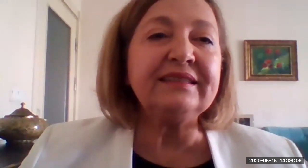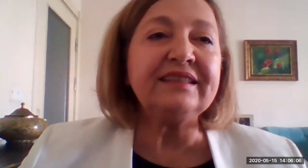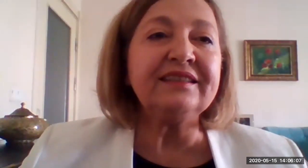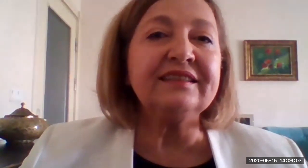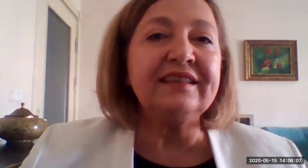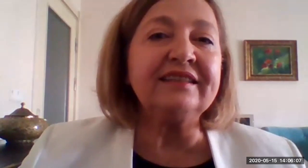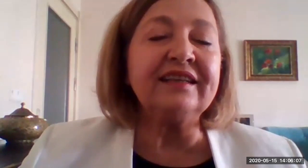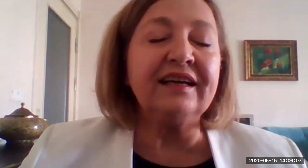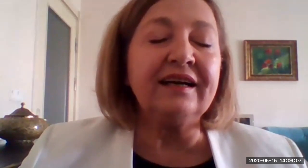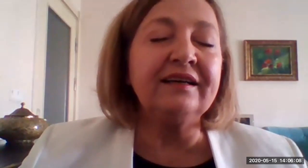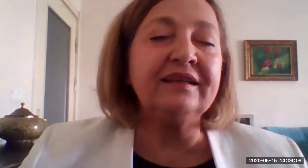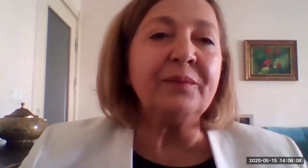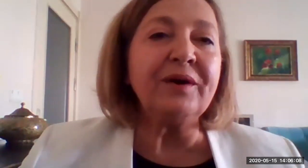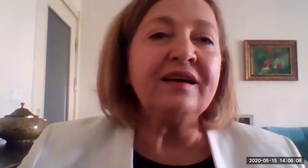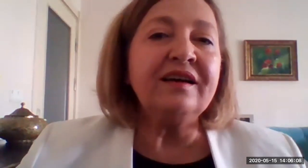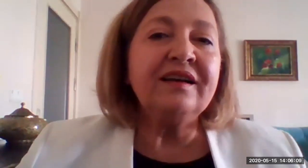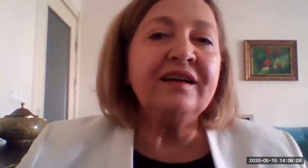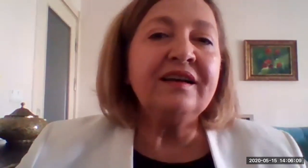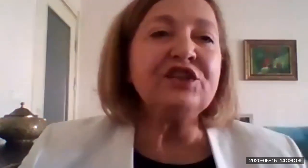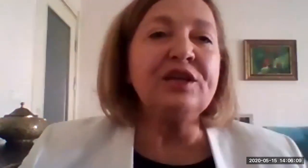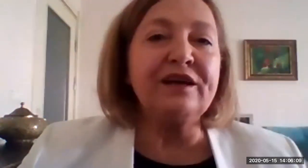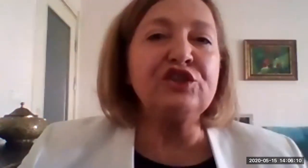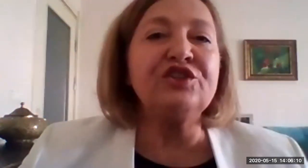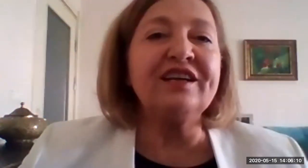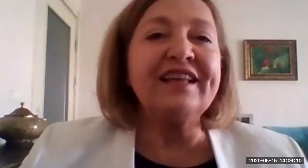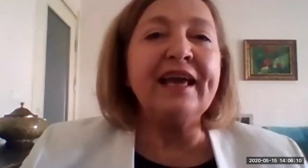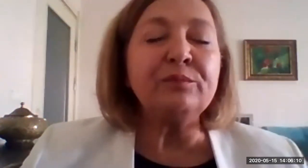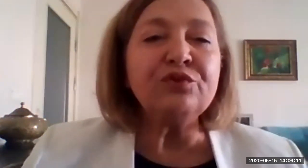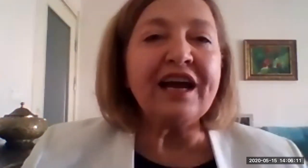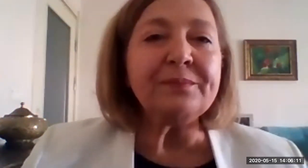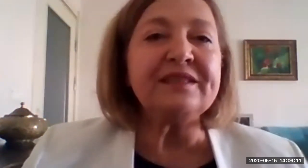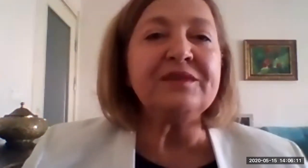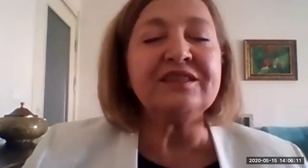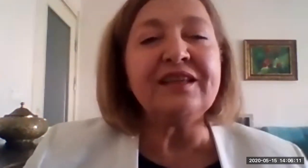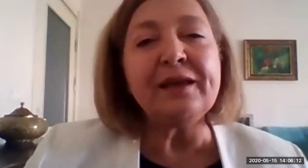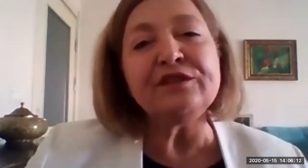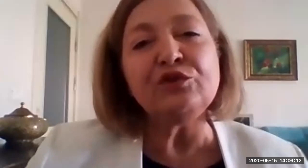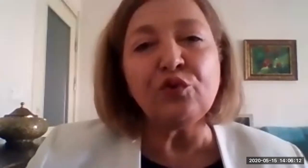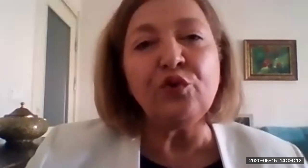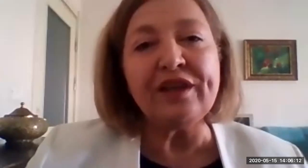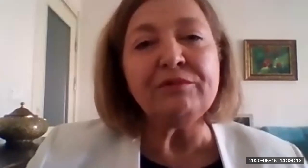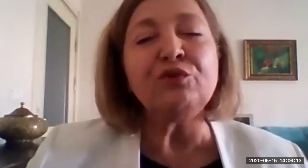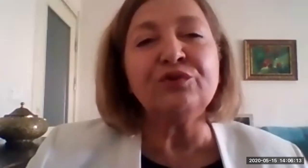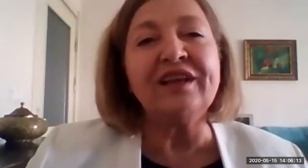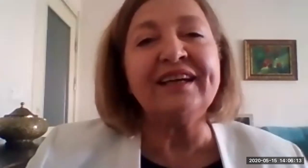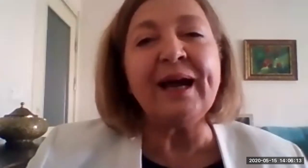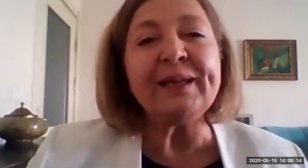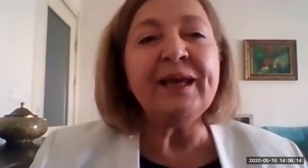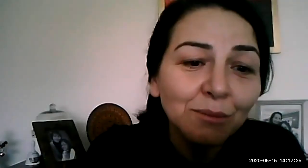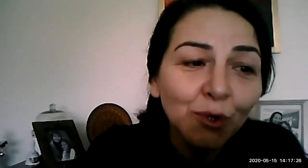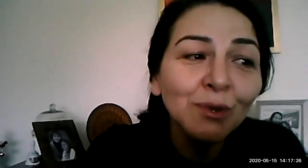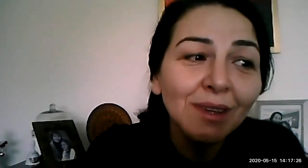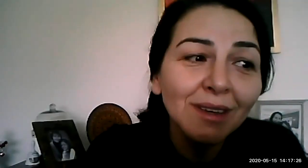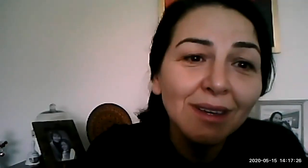izinli sayıldılar ama ne zaman işe başlayacaklar? Ya bunlar bizim için hepsi çok önemli konular.